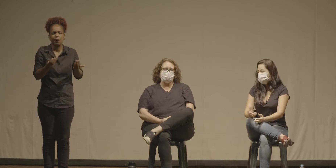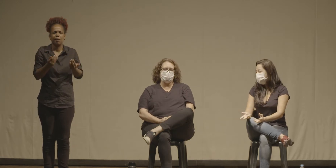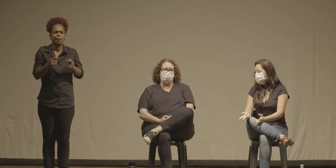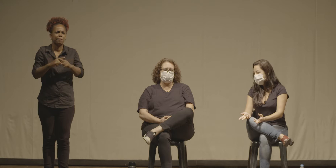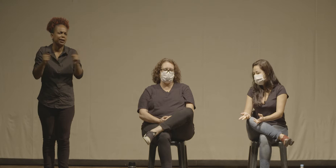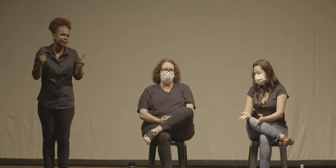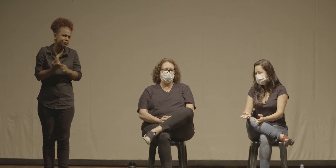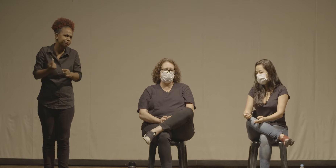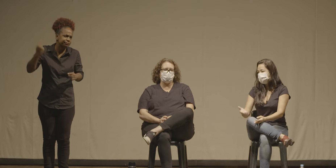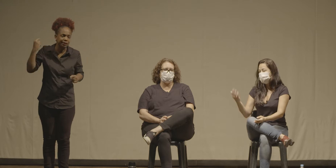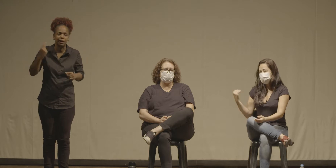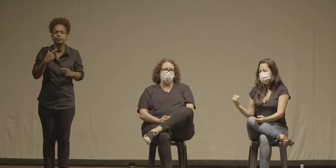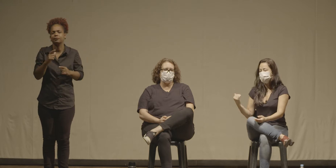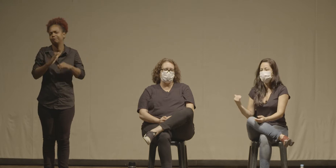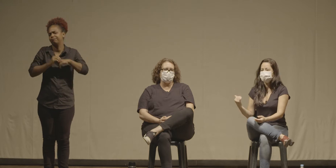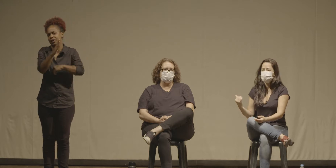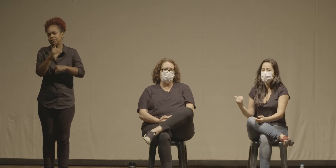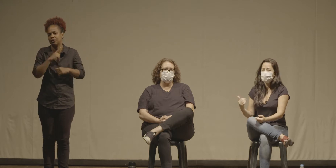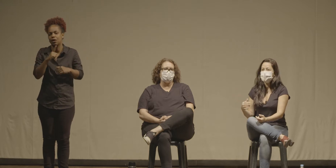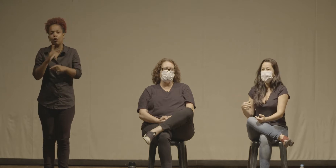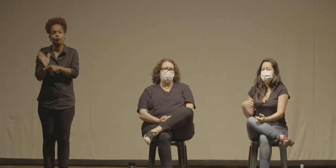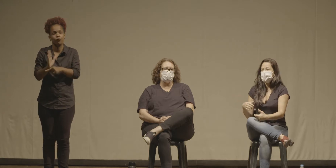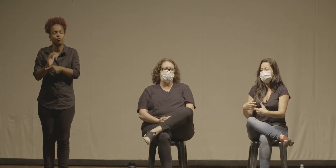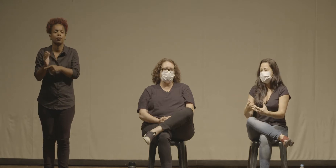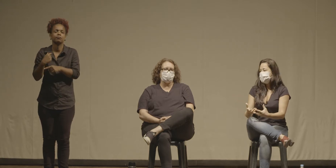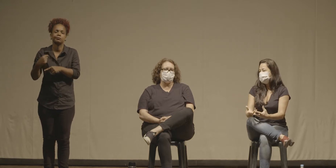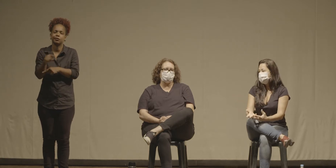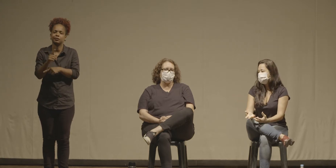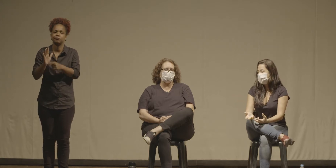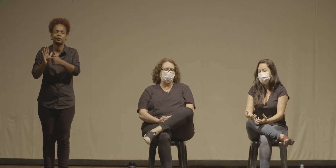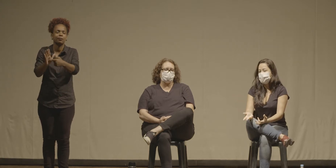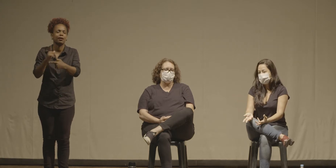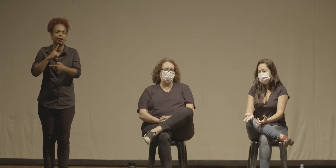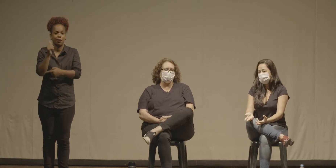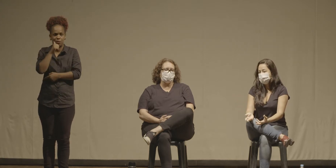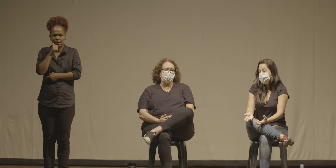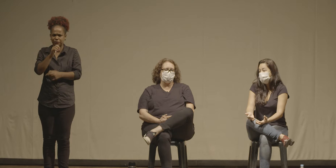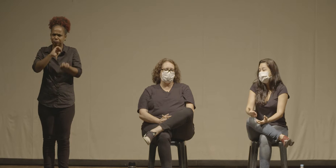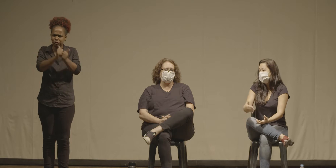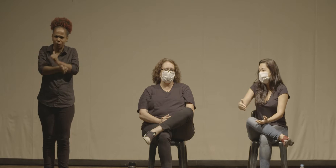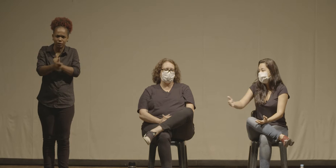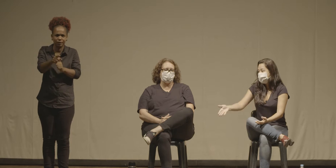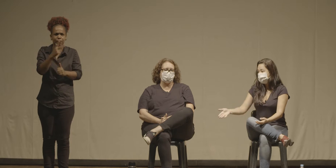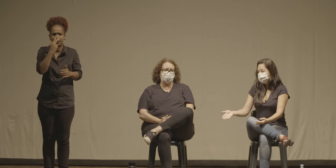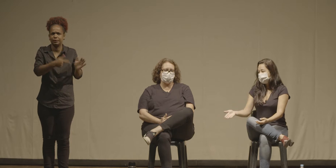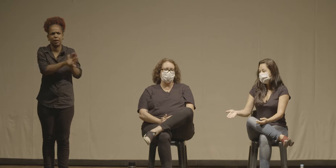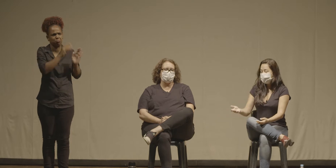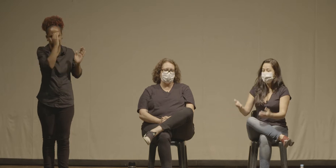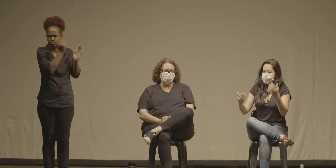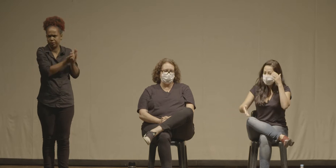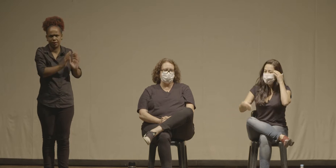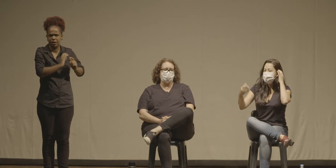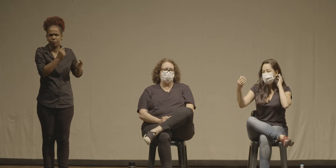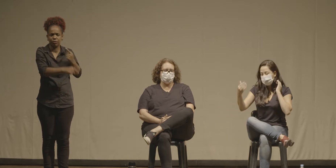isso ia muito além. Até como a gente colocou no filme, né? Para as mulheres praticarem esporte era contra a lei.